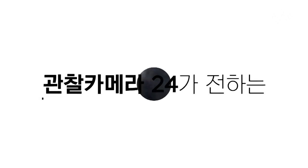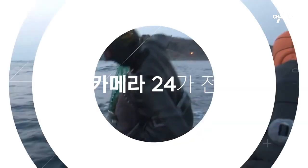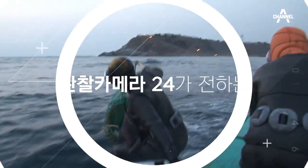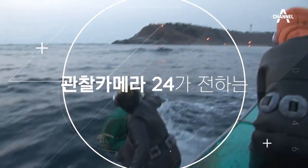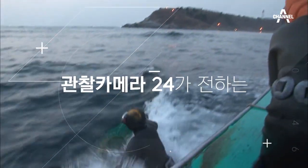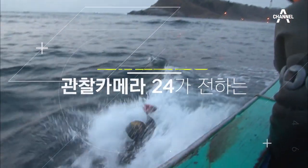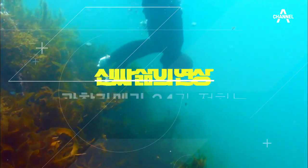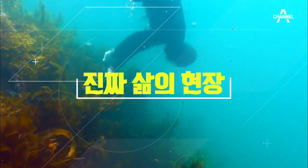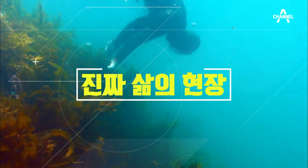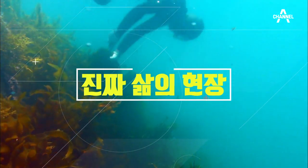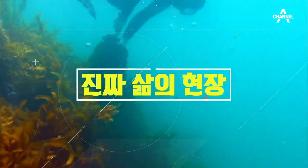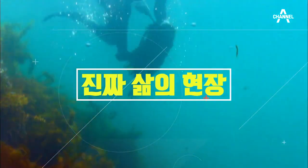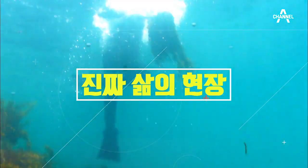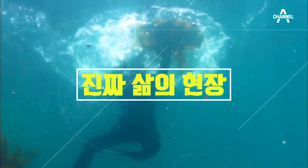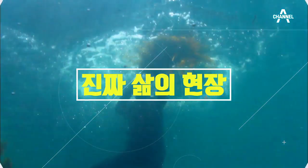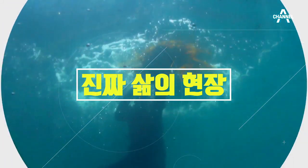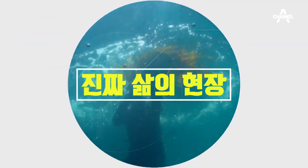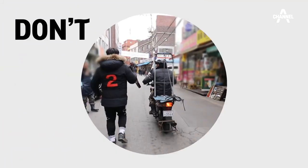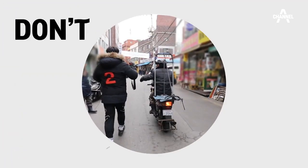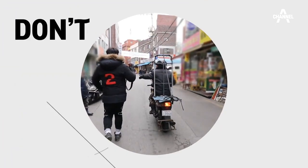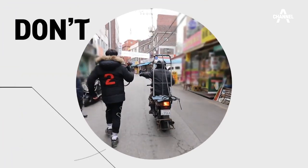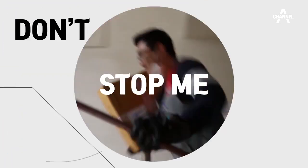직업을 통한 진짜 삶의 현장.